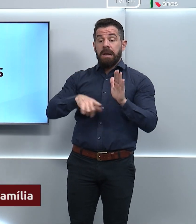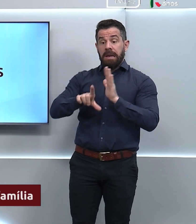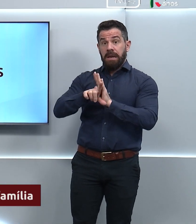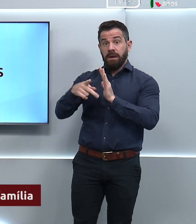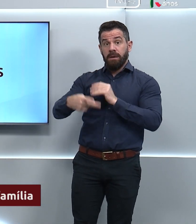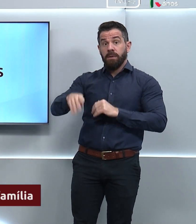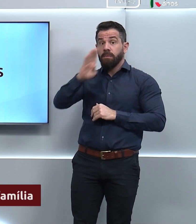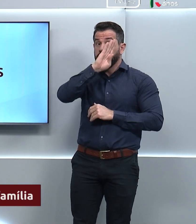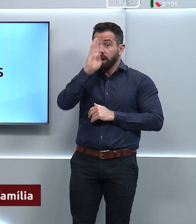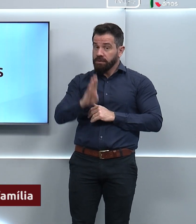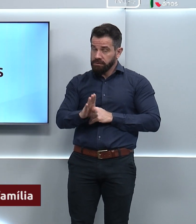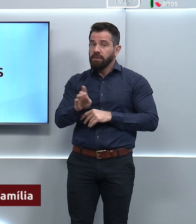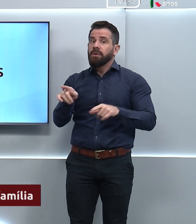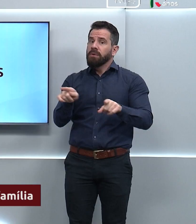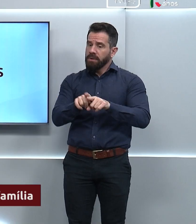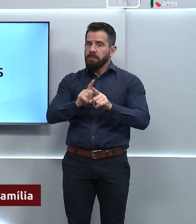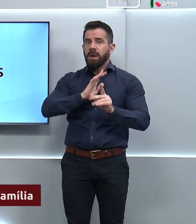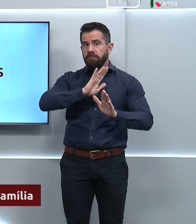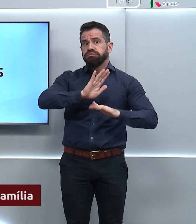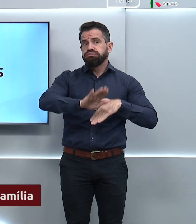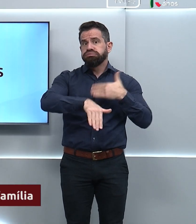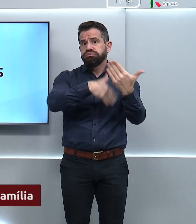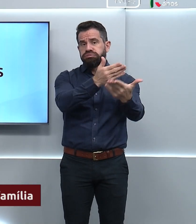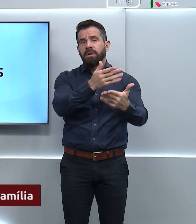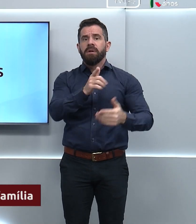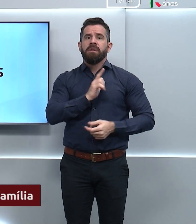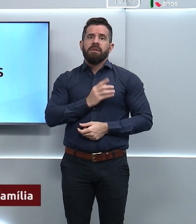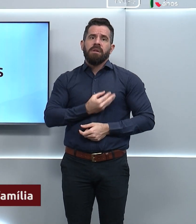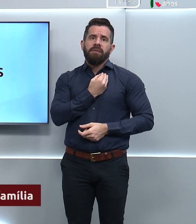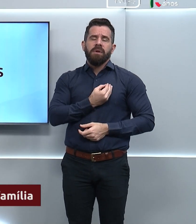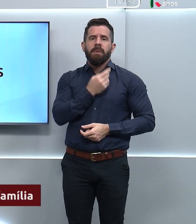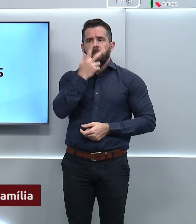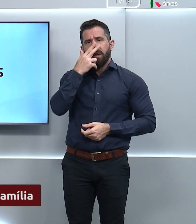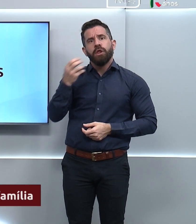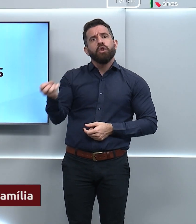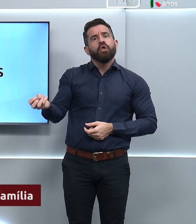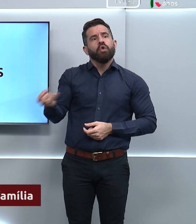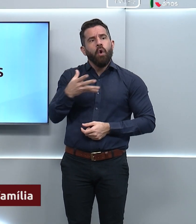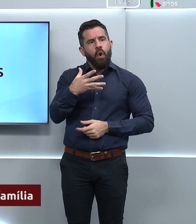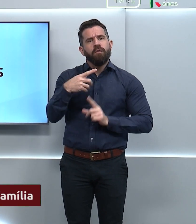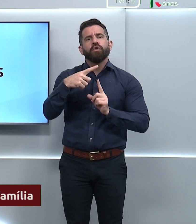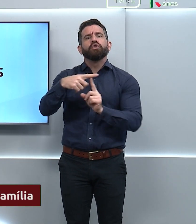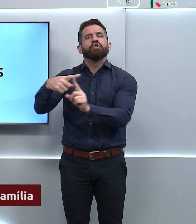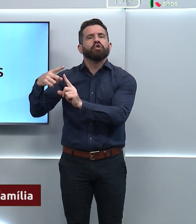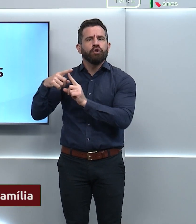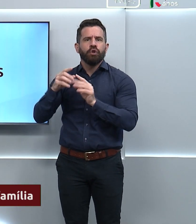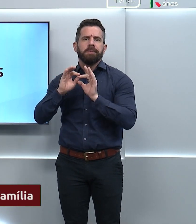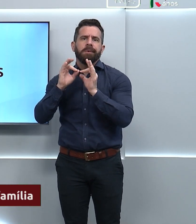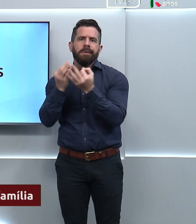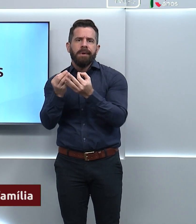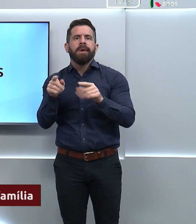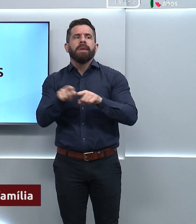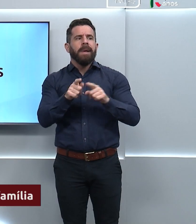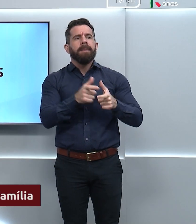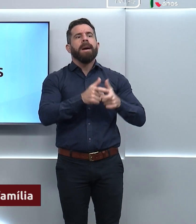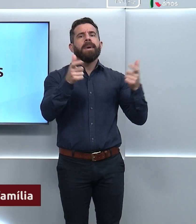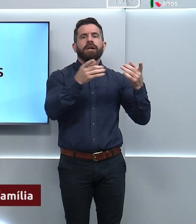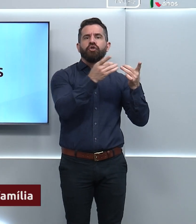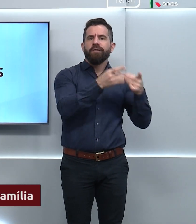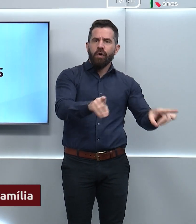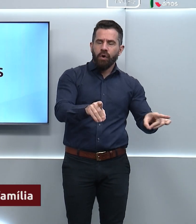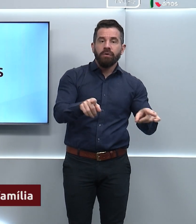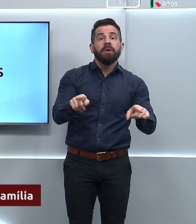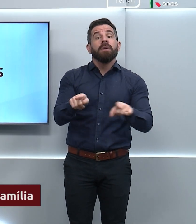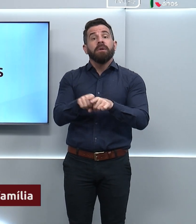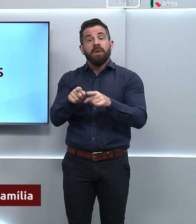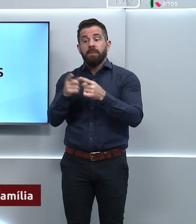brasileira acompanham os novos modelos de relacionamento e de família. E, inclusive, o aumento dos divórcios e o reconhecimento das